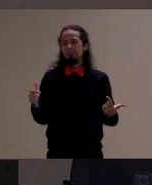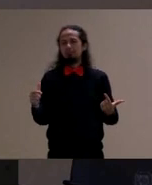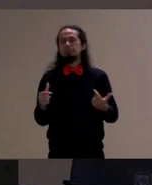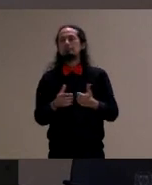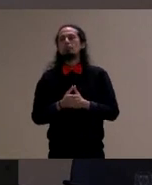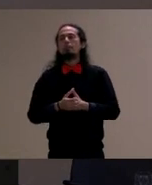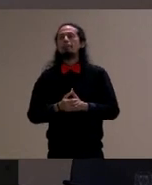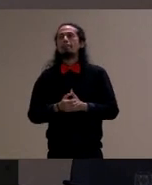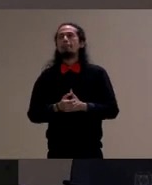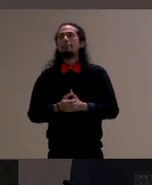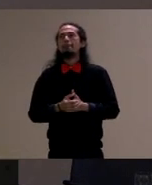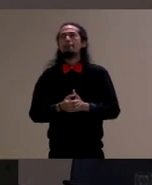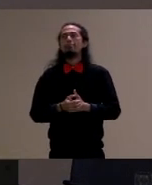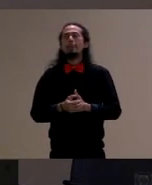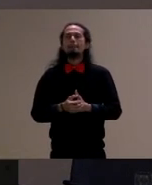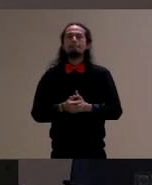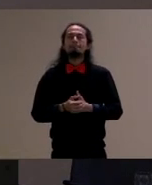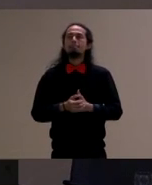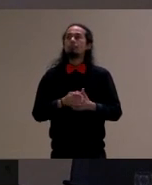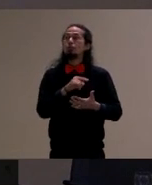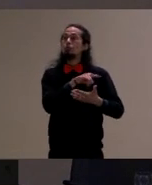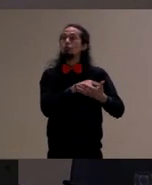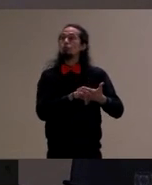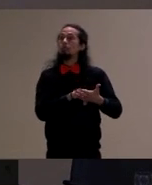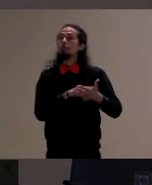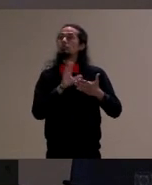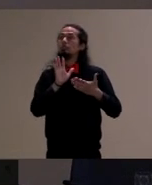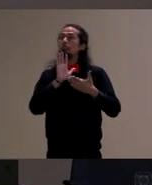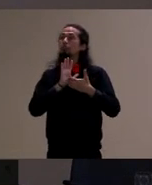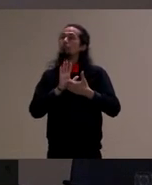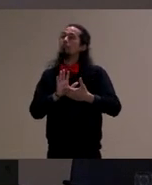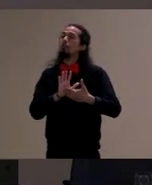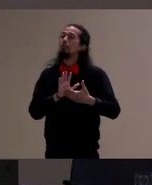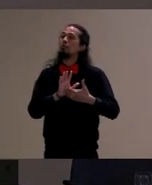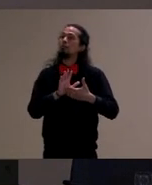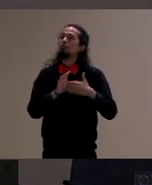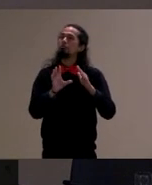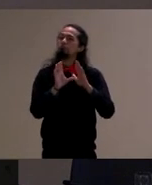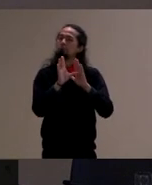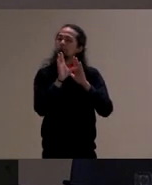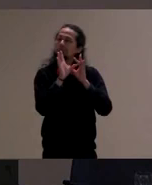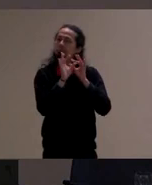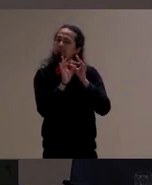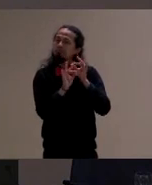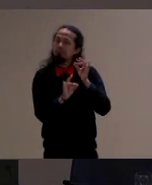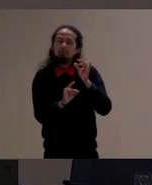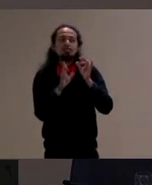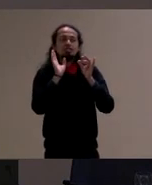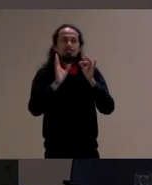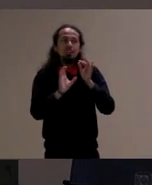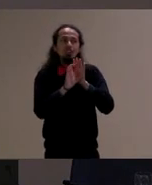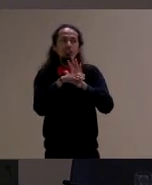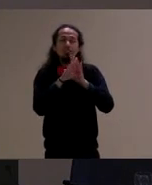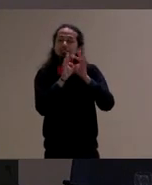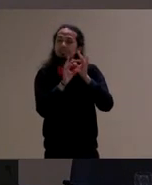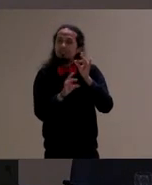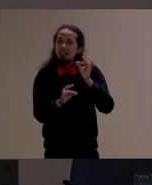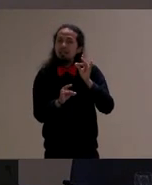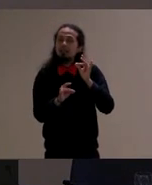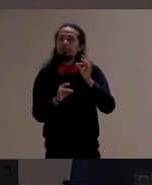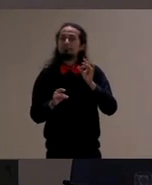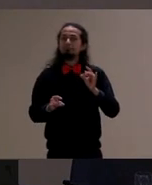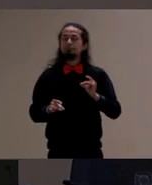né É já uma definição um pouco mais detalhada sendo que